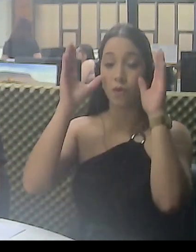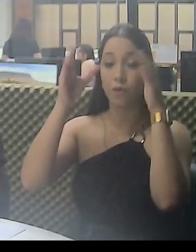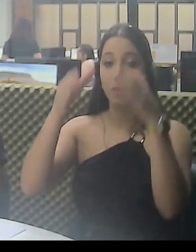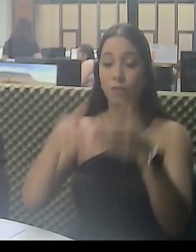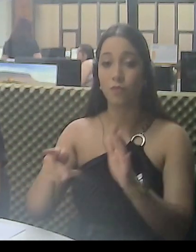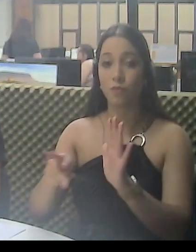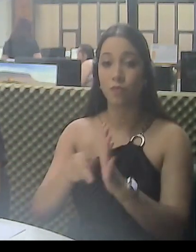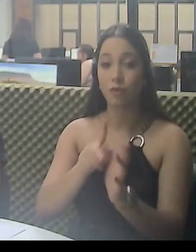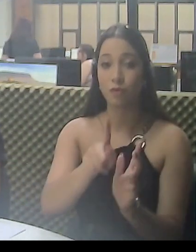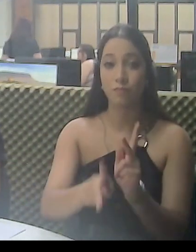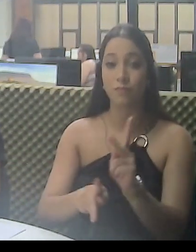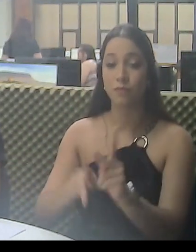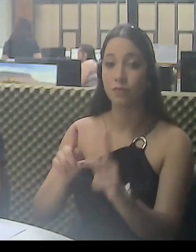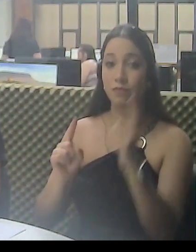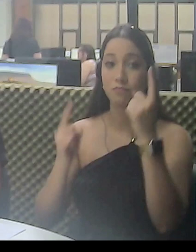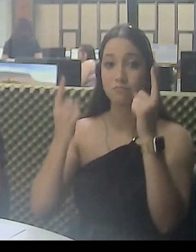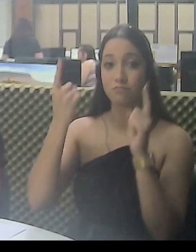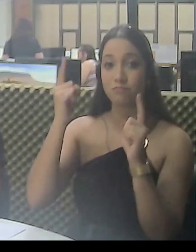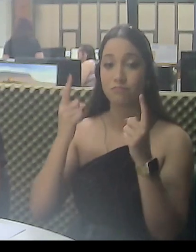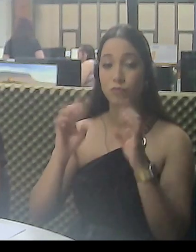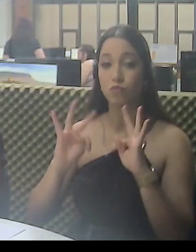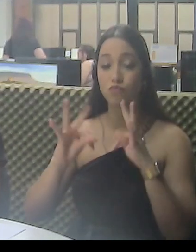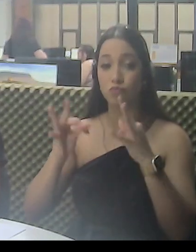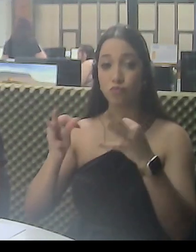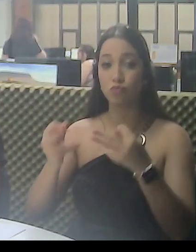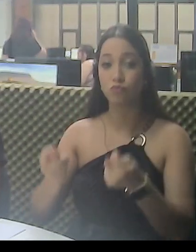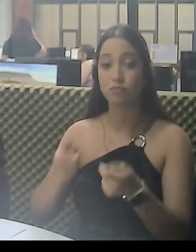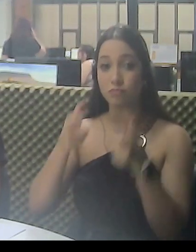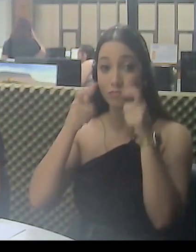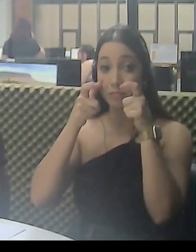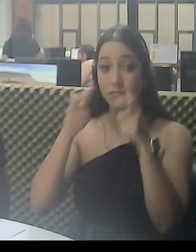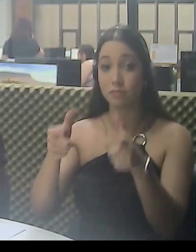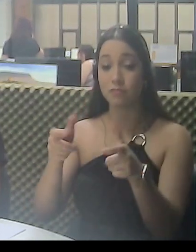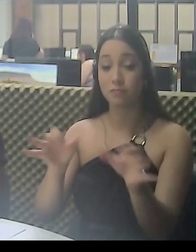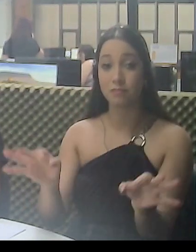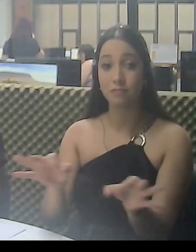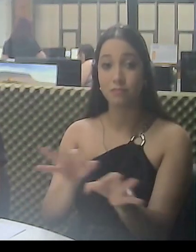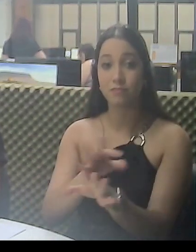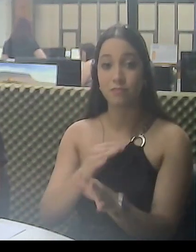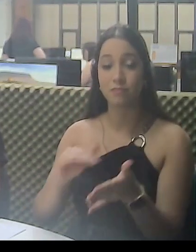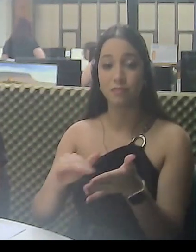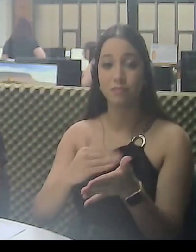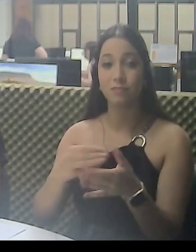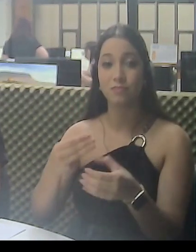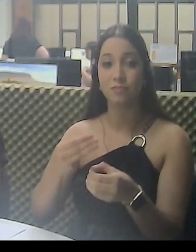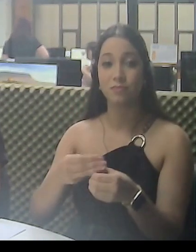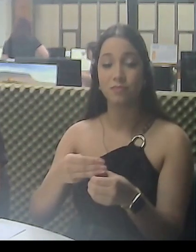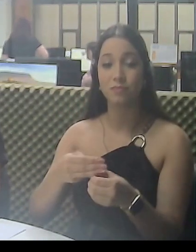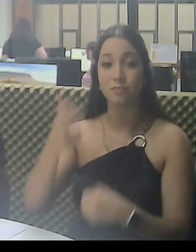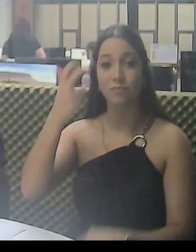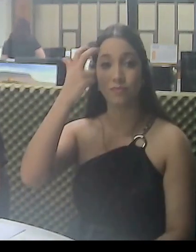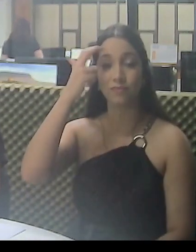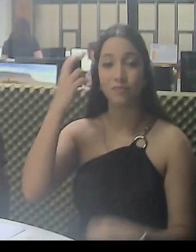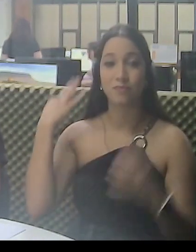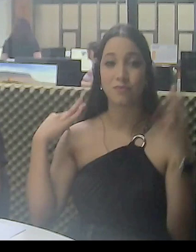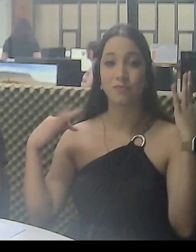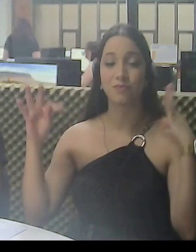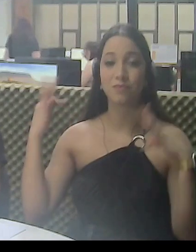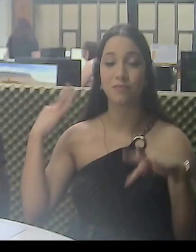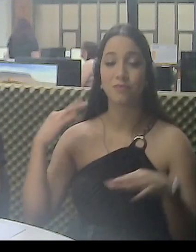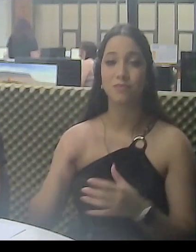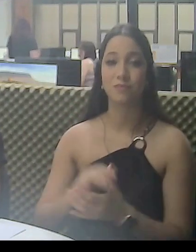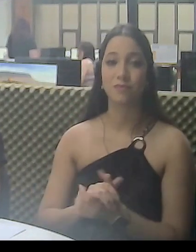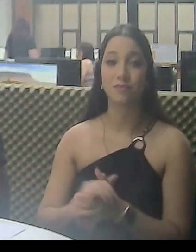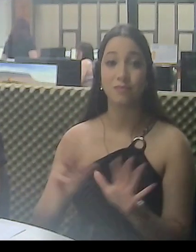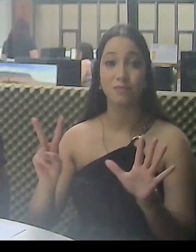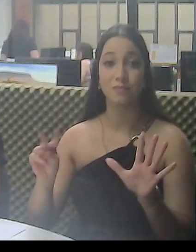foliões. Diversas atividades para todos os públicos estão sendo preparadas pela Secretaria Municipal de Cultura e Turismo. No